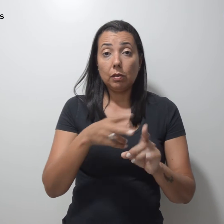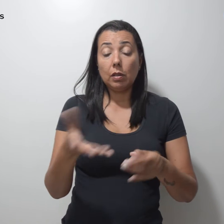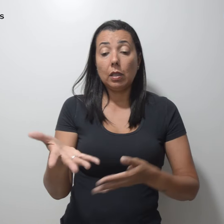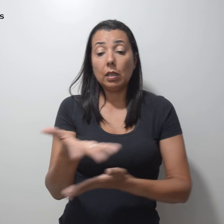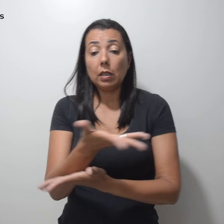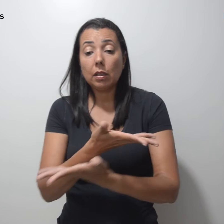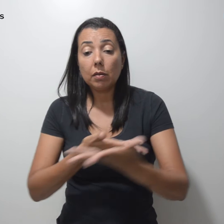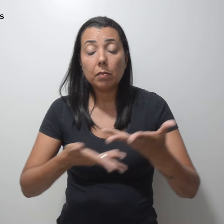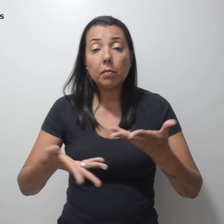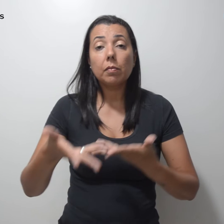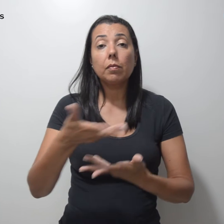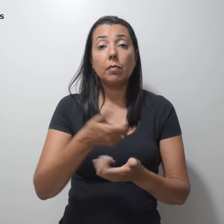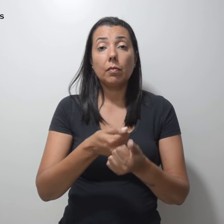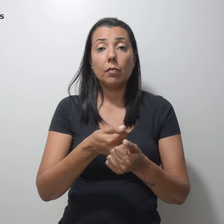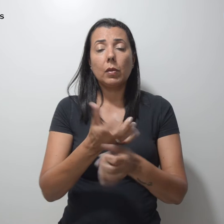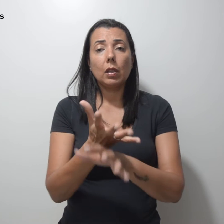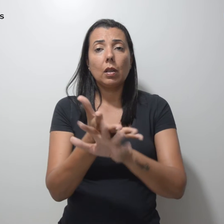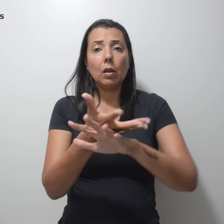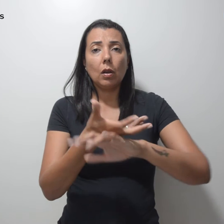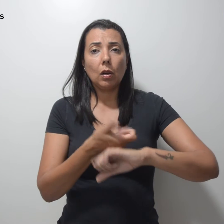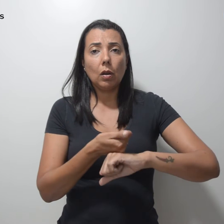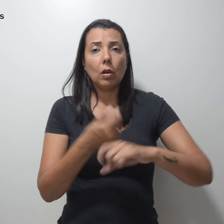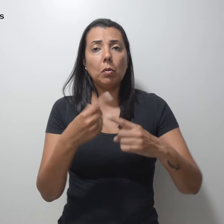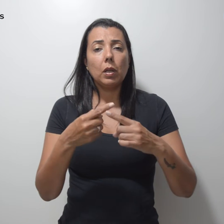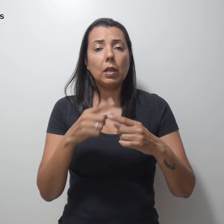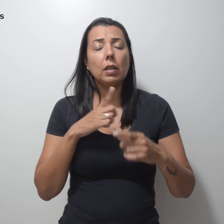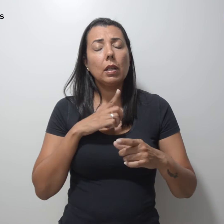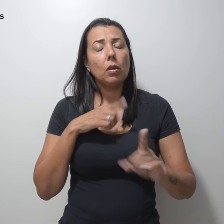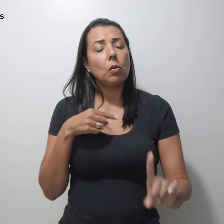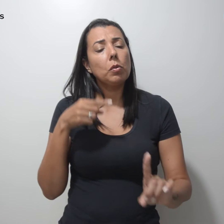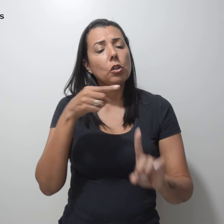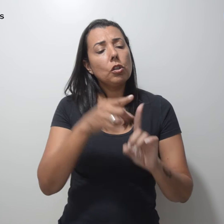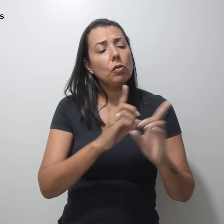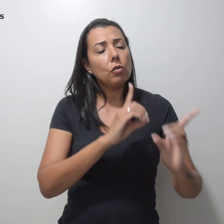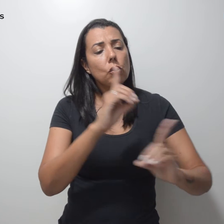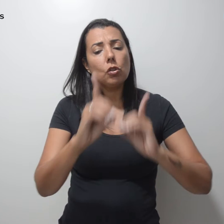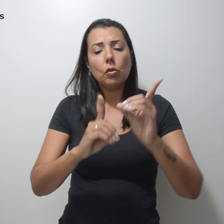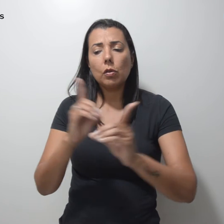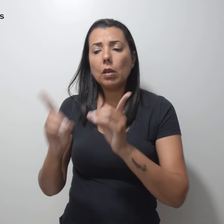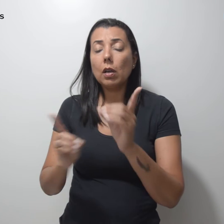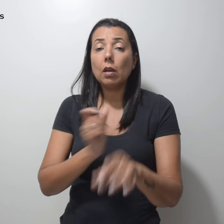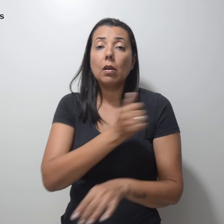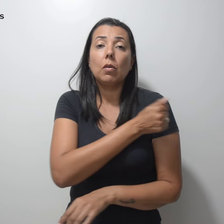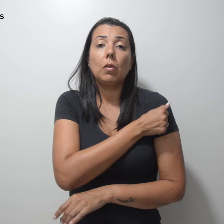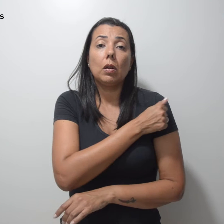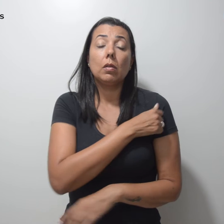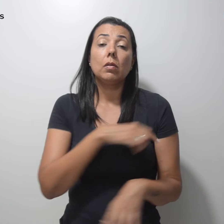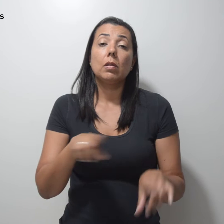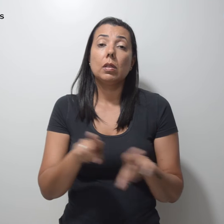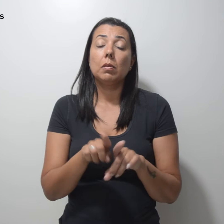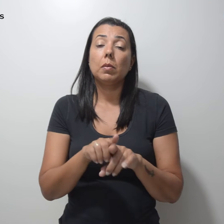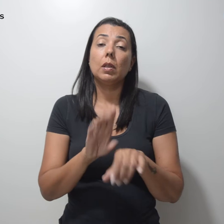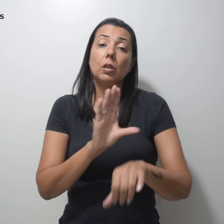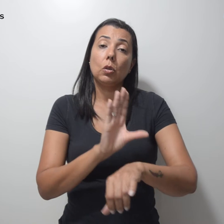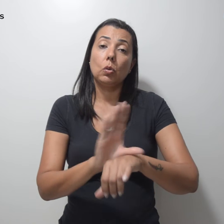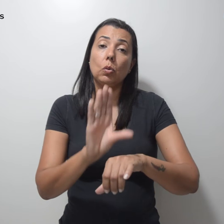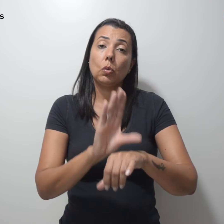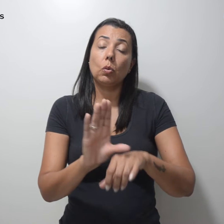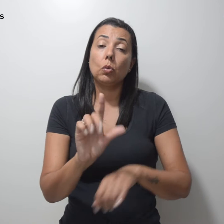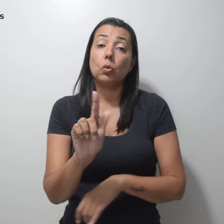intertransdisciplinar, porque tem o objetivo de dialogar com estudantes, também dos cursos de Geografia,